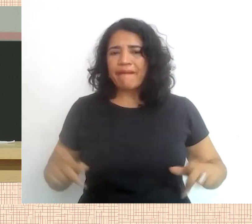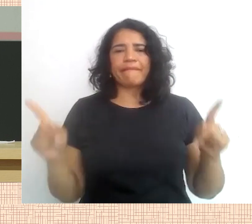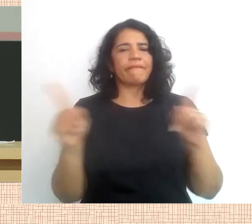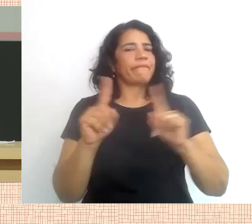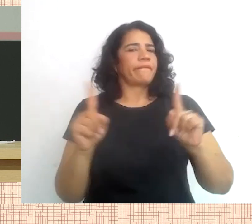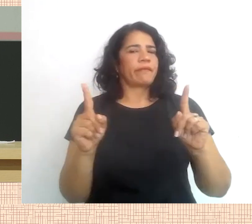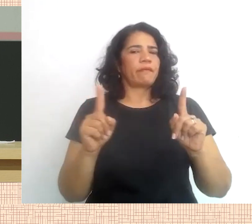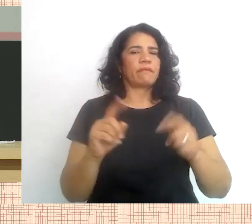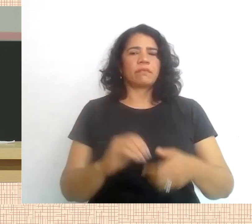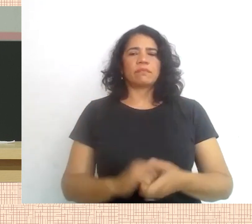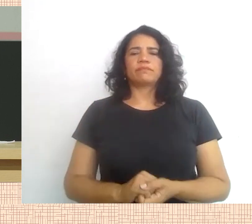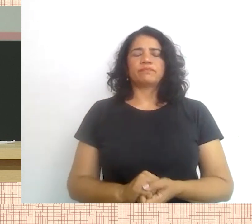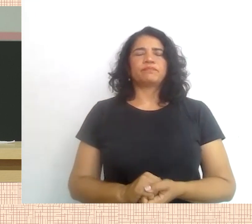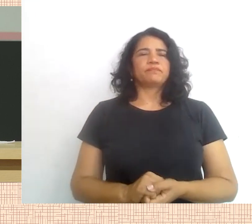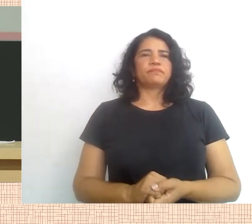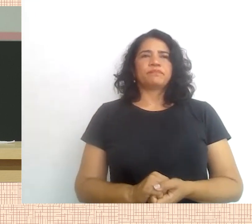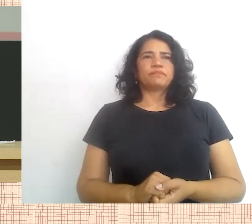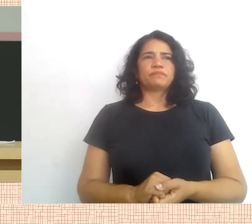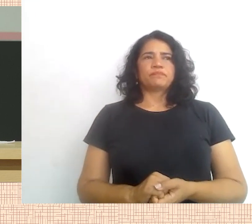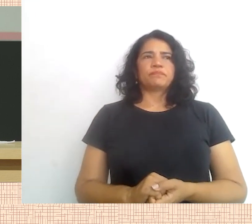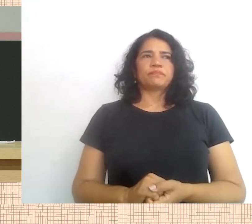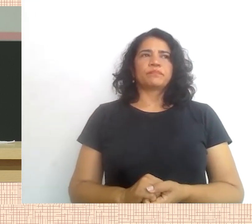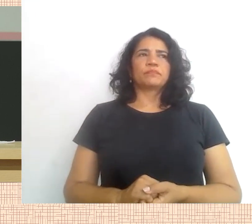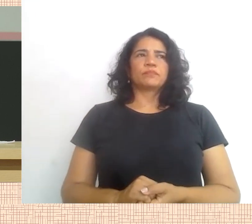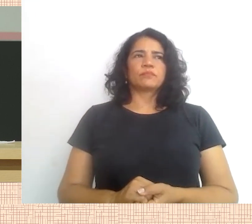né? Filho sucede ao pai, não.